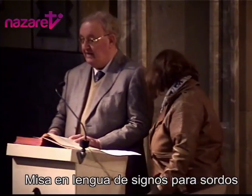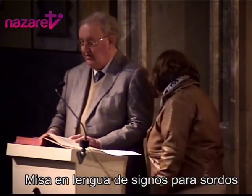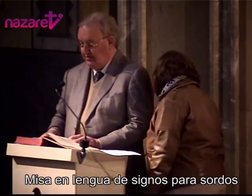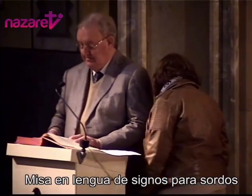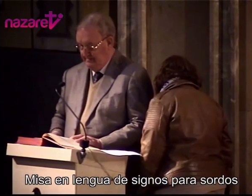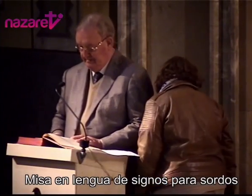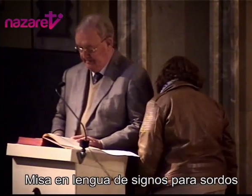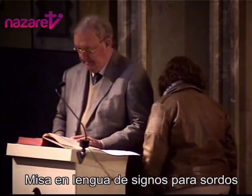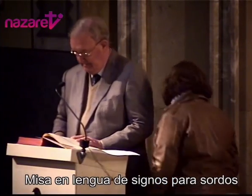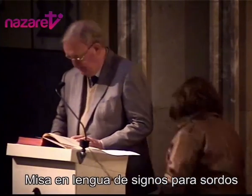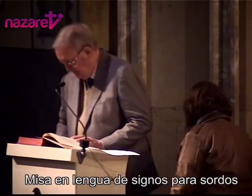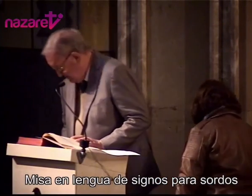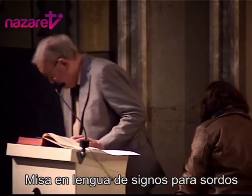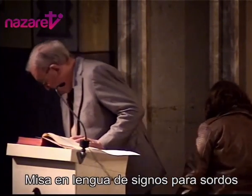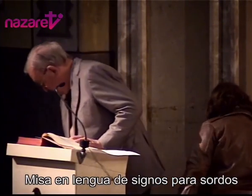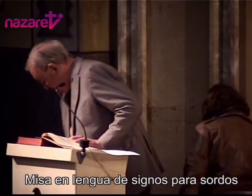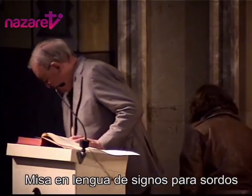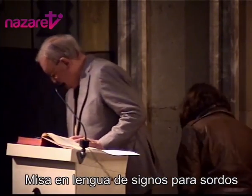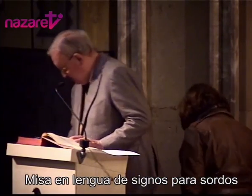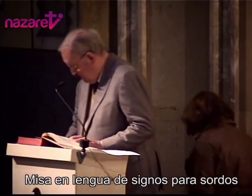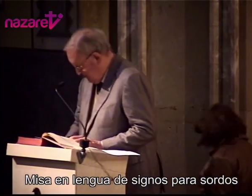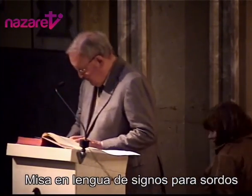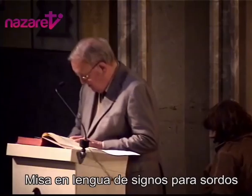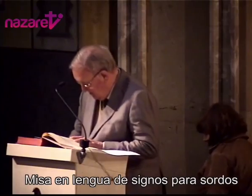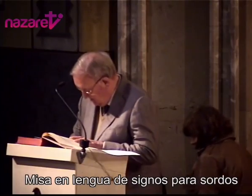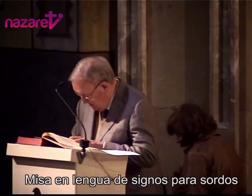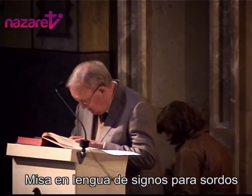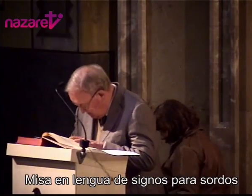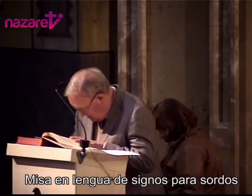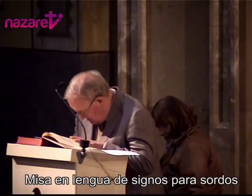Palabra de Dios. Te alabamos, Señor.